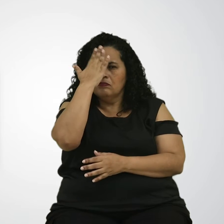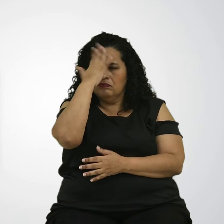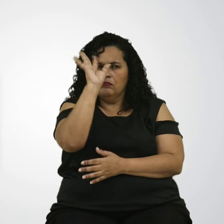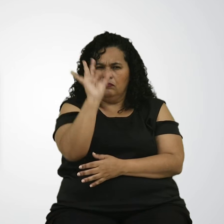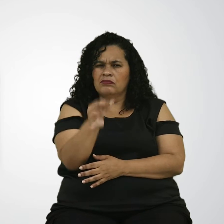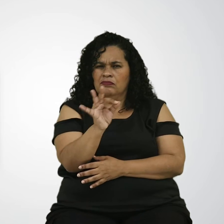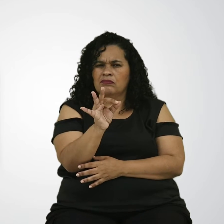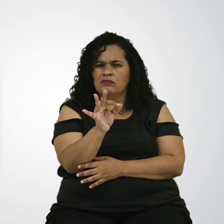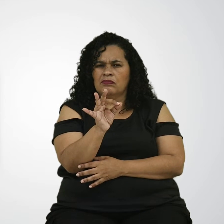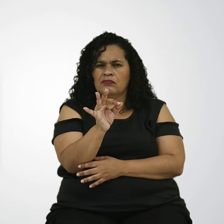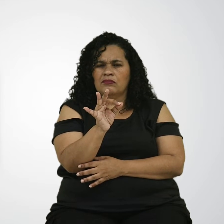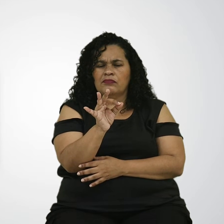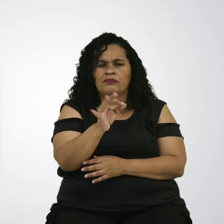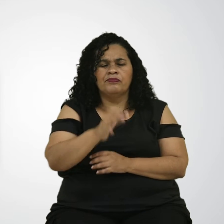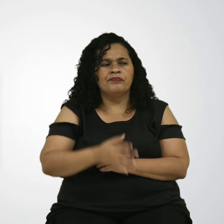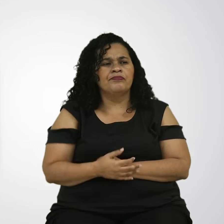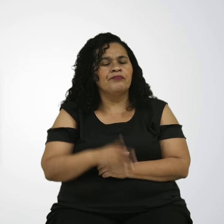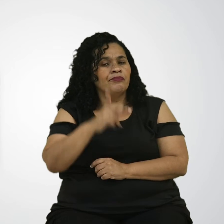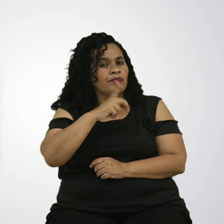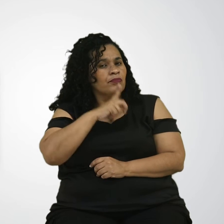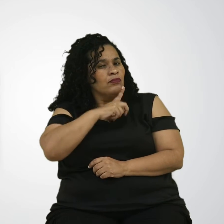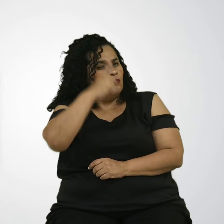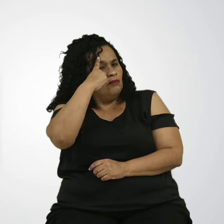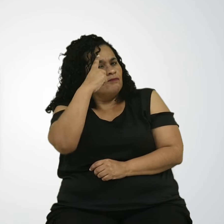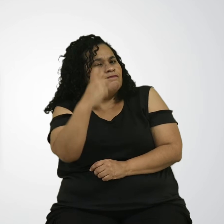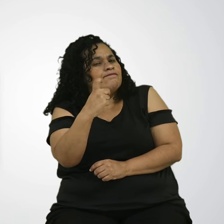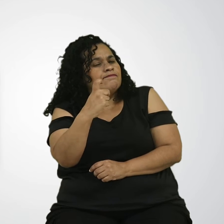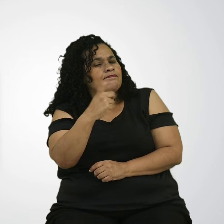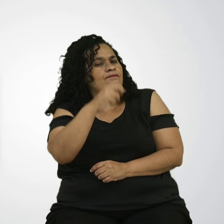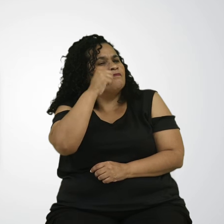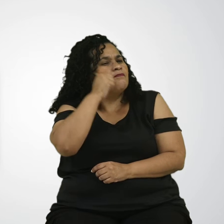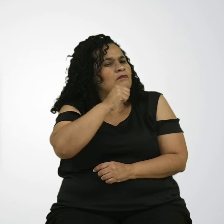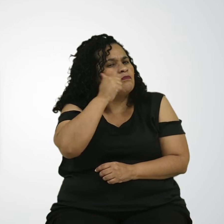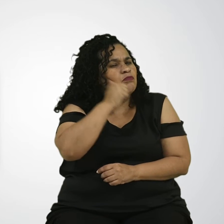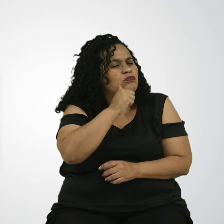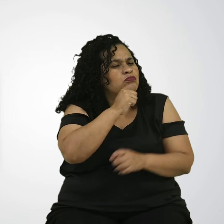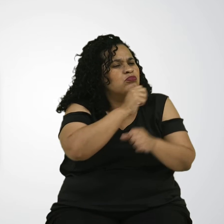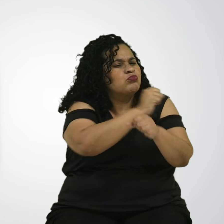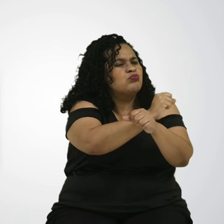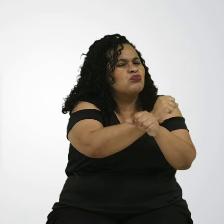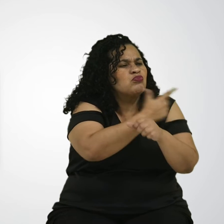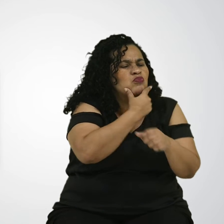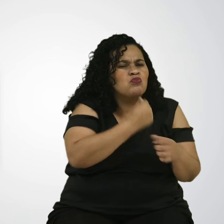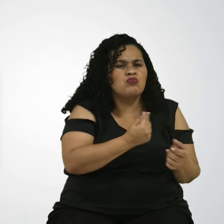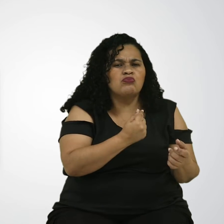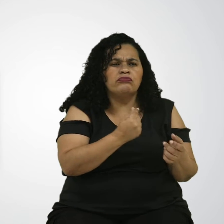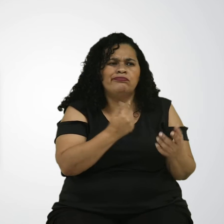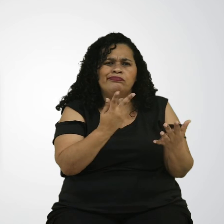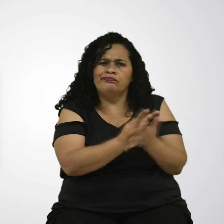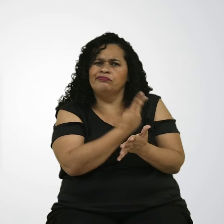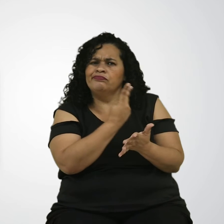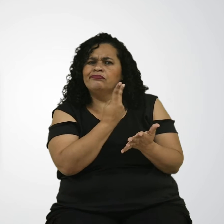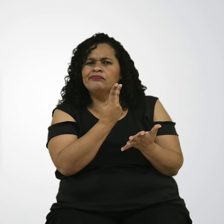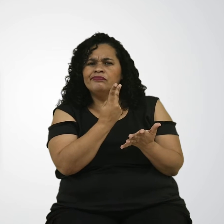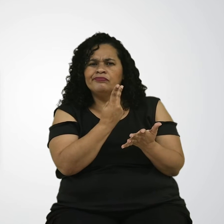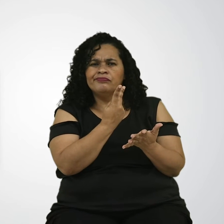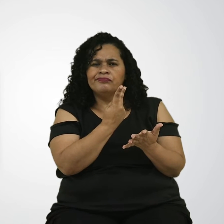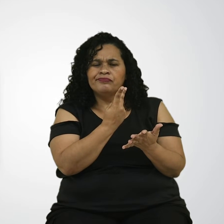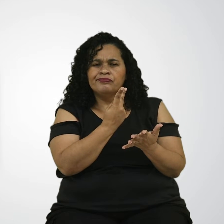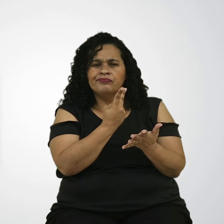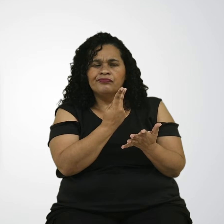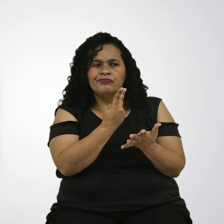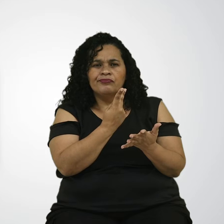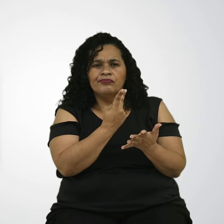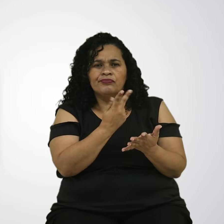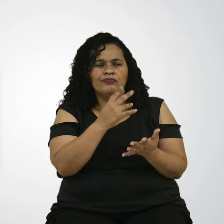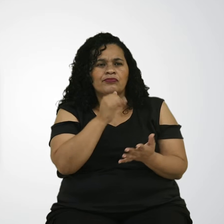quando se tem essa ideia de que a mulher se deve submeter ao homem, você generaliza. Sim. Então, quer dizer que mulher não pode